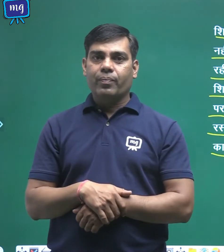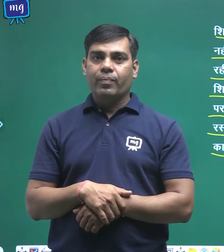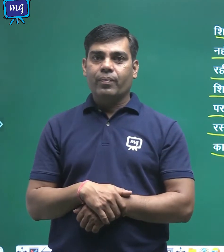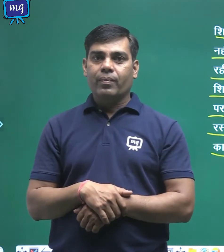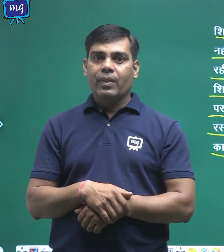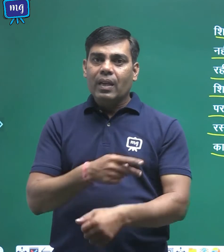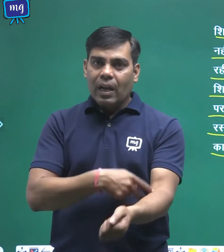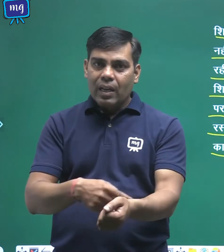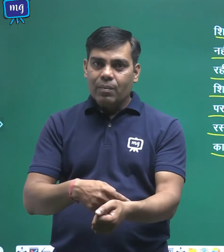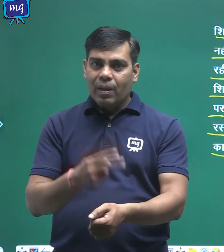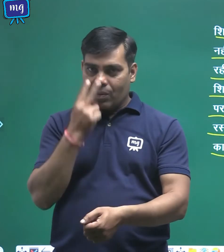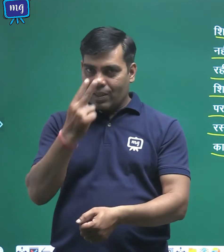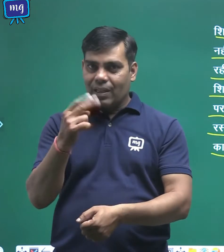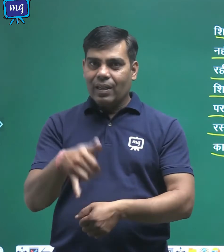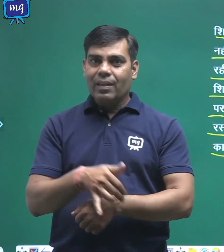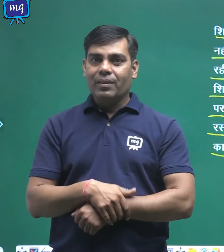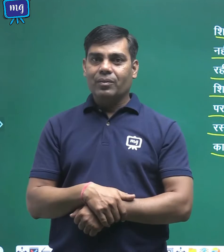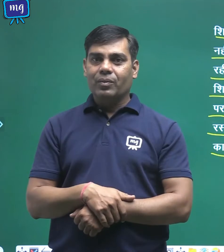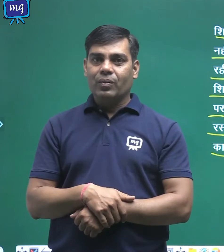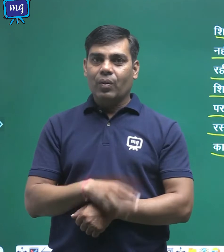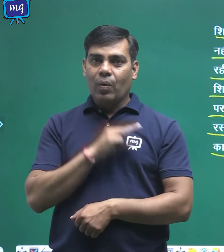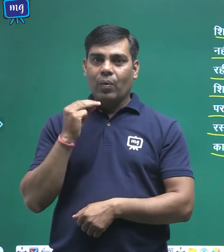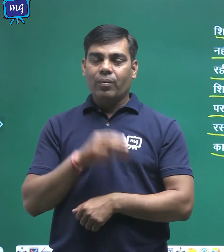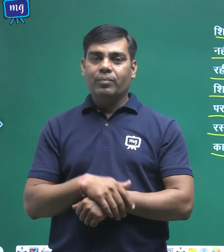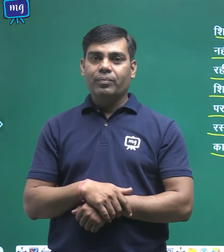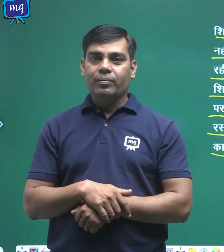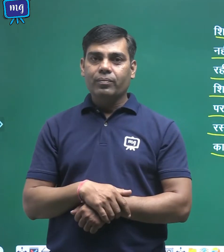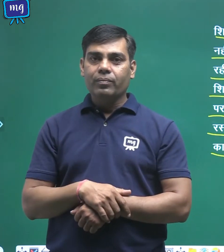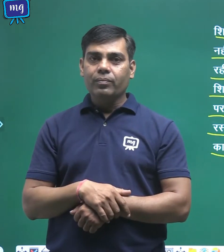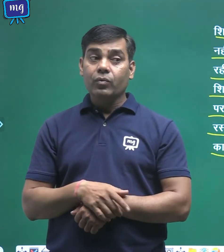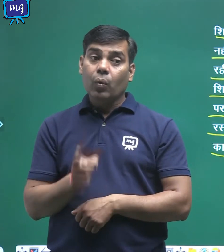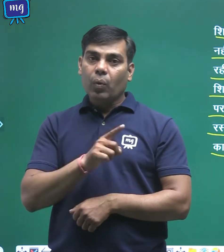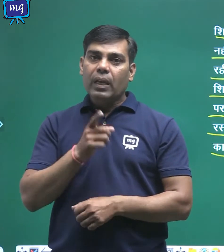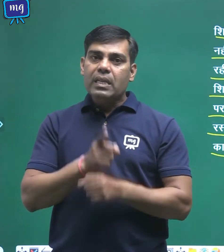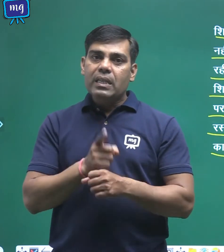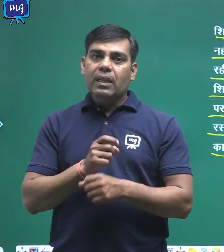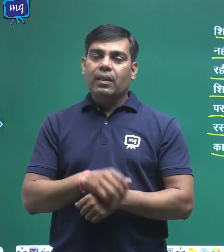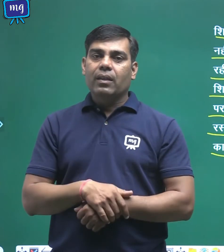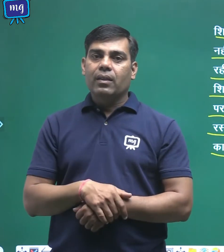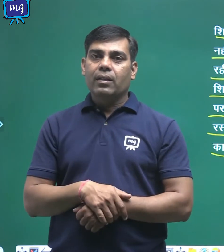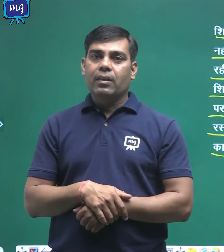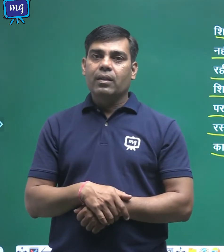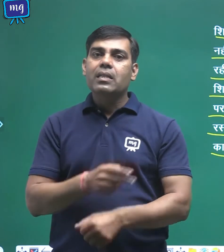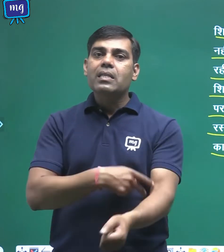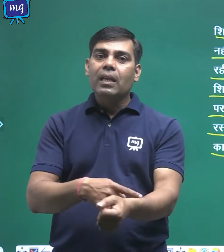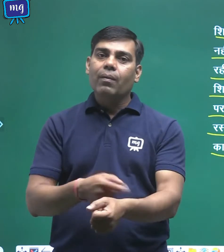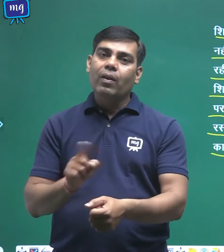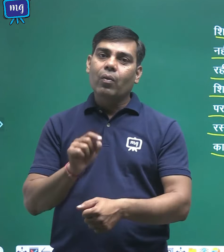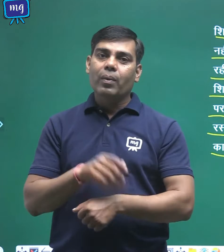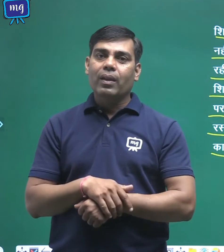कालीबाई को देख रहे हैं और उनके शिक्षक सेगाबाई को